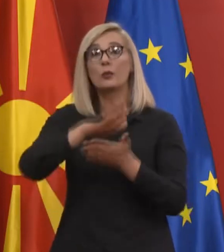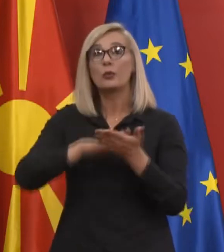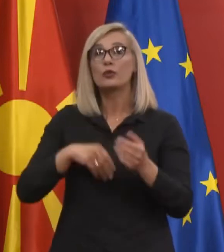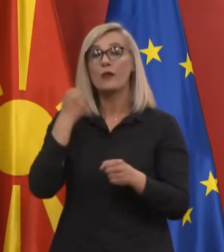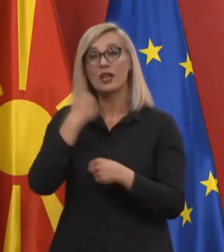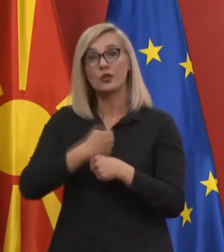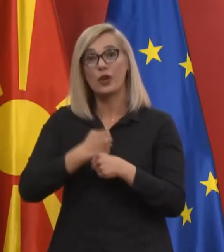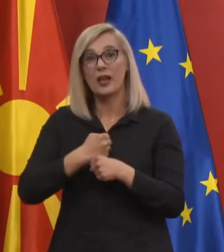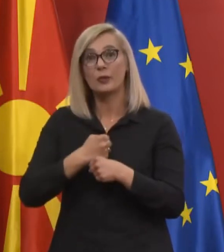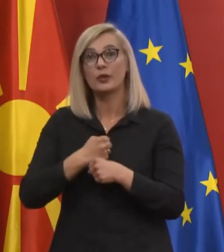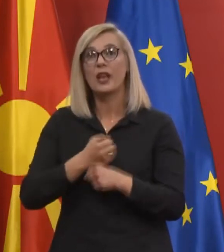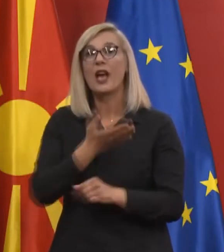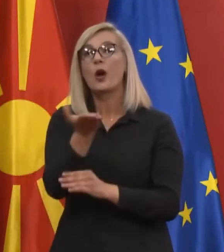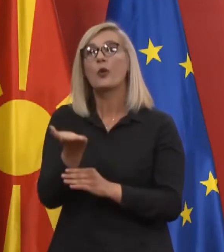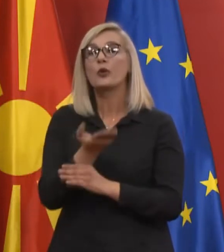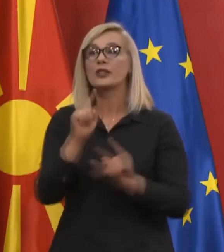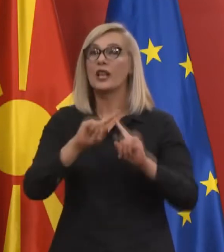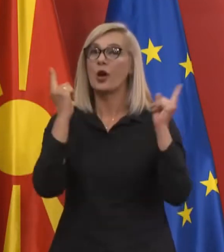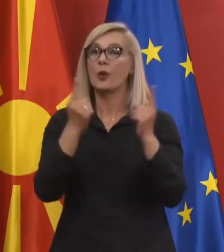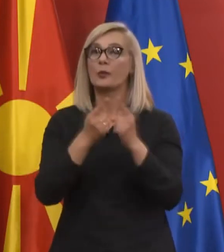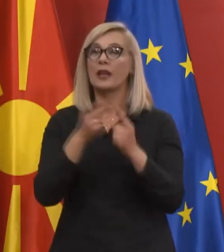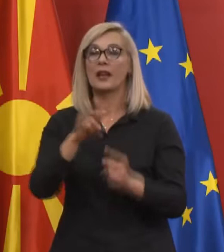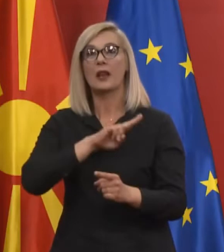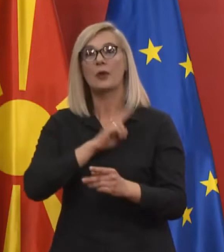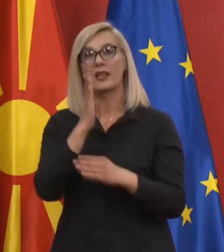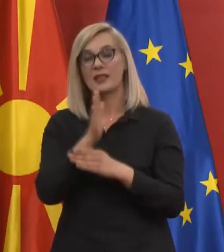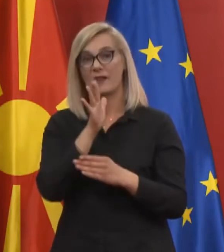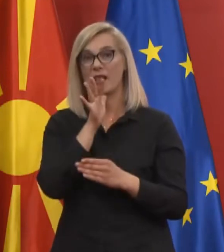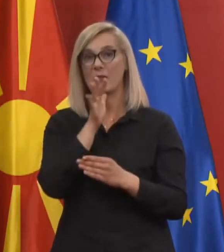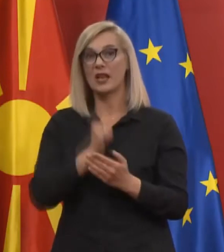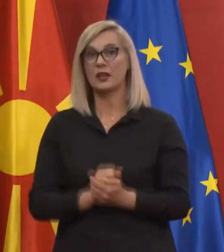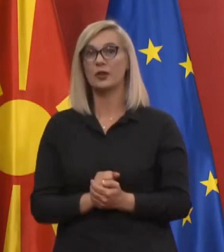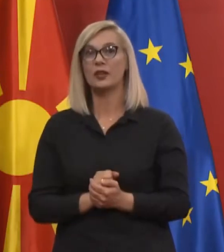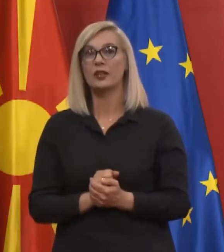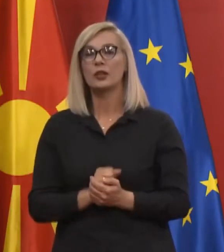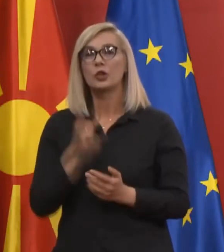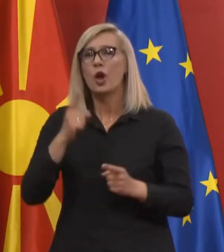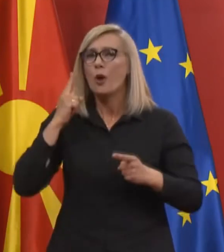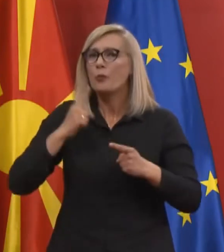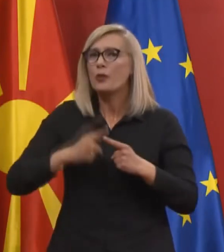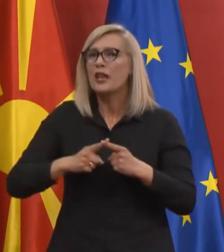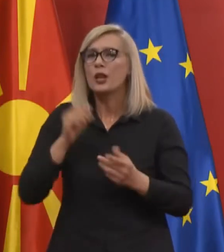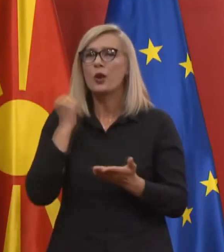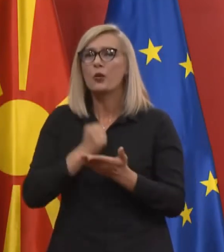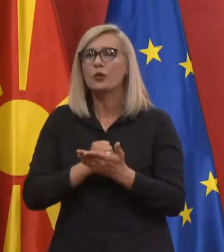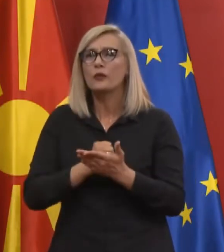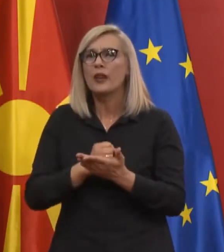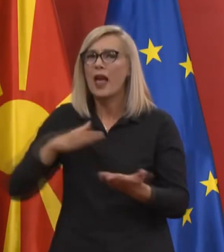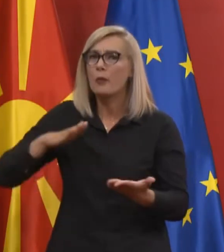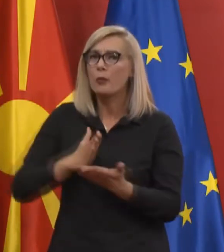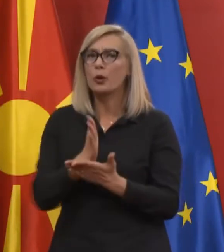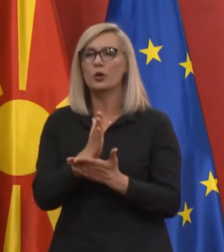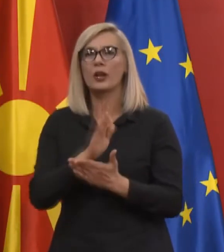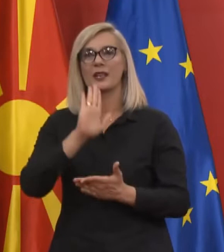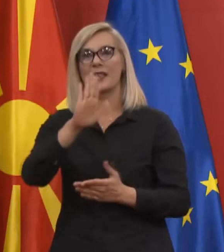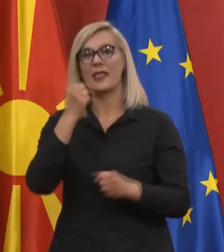maj, fillojnë me punë objektet hotelierike në Republikën e Maqedonisë së Veriut me një protokoll